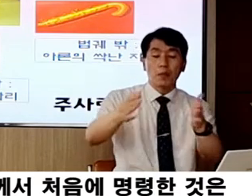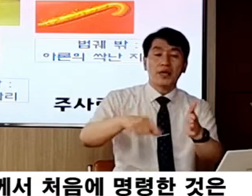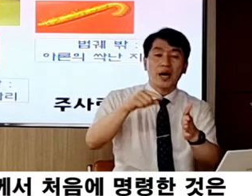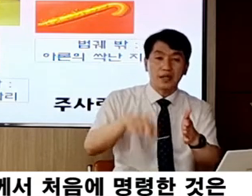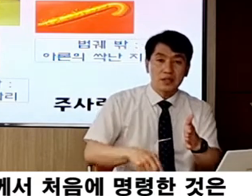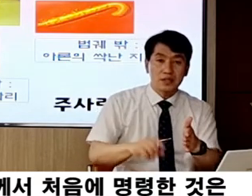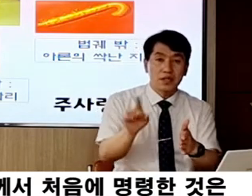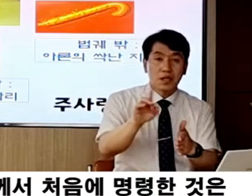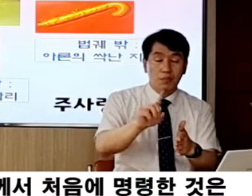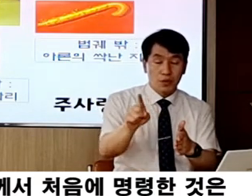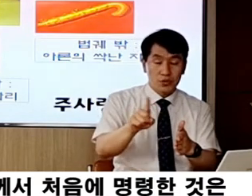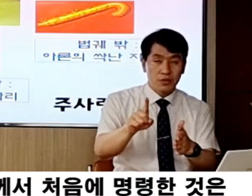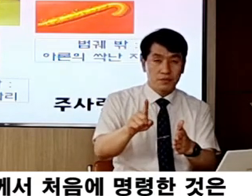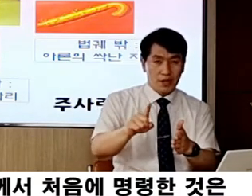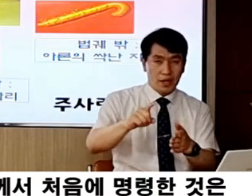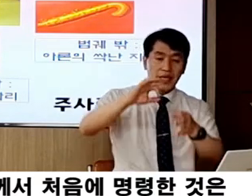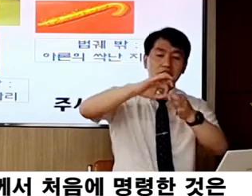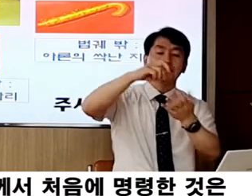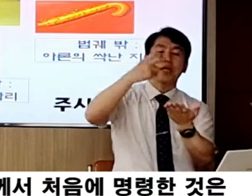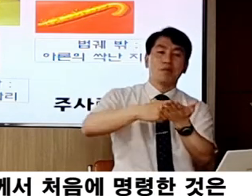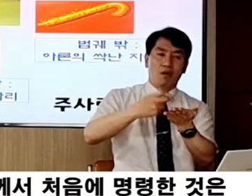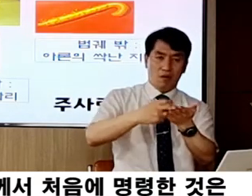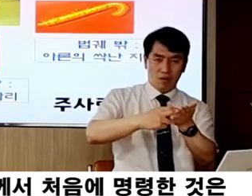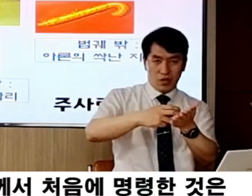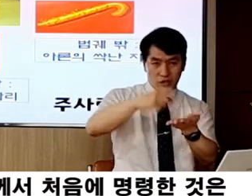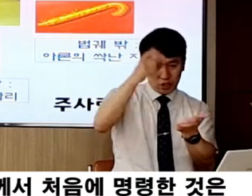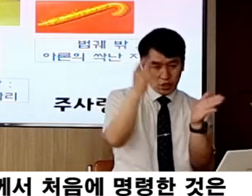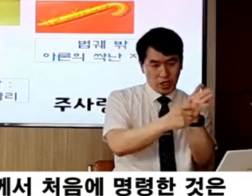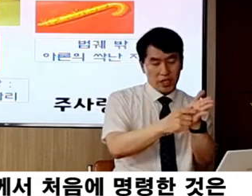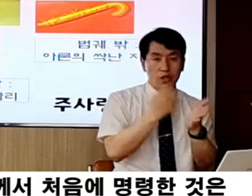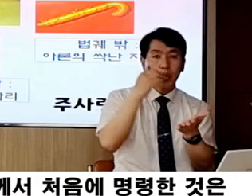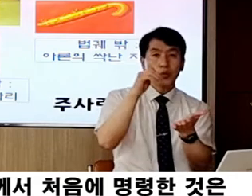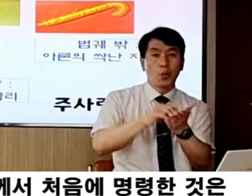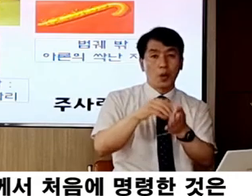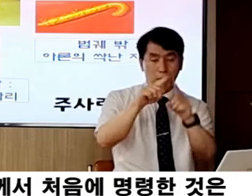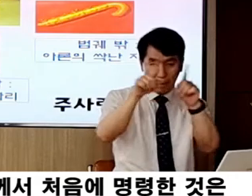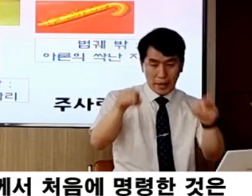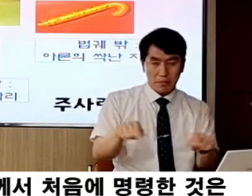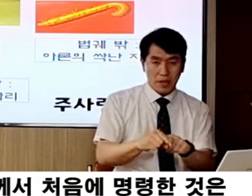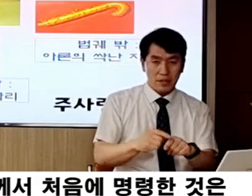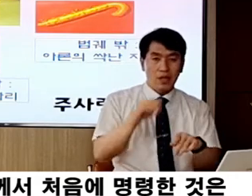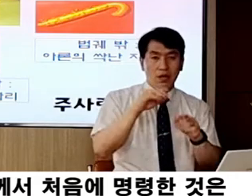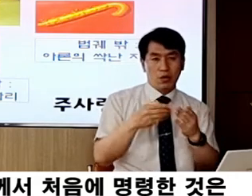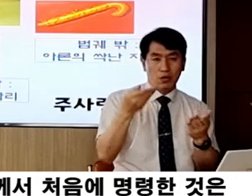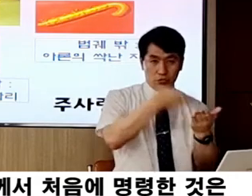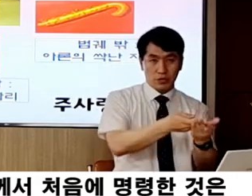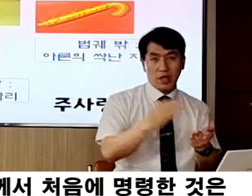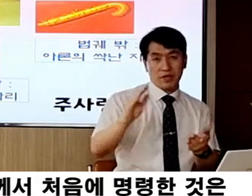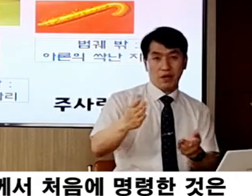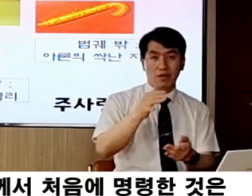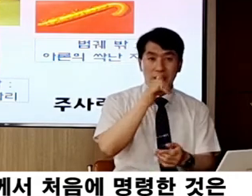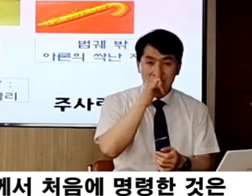법궤 안에는 뭐죠? 10계명 적힌 판만 두게 되어